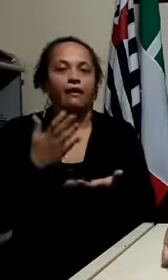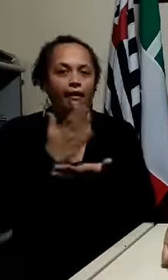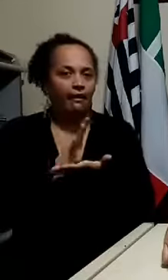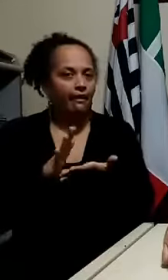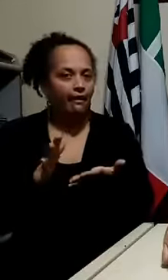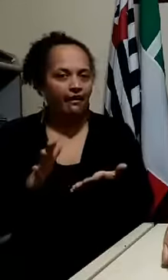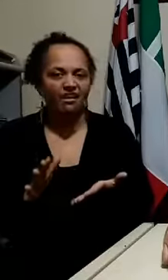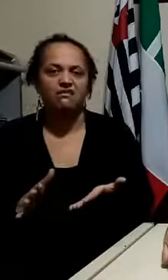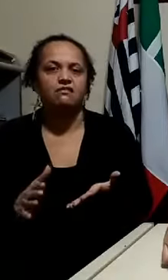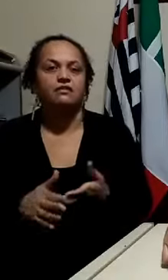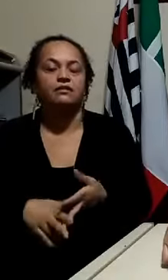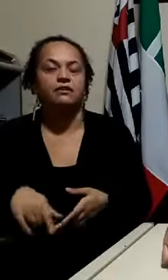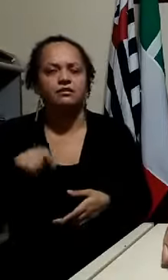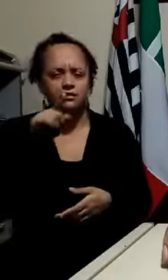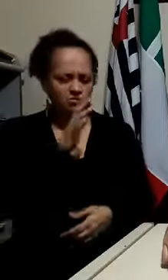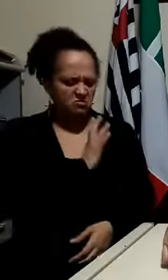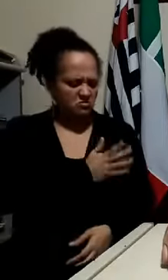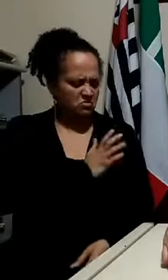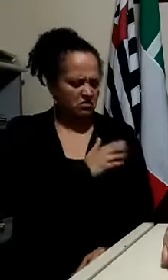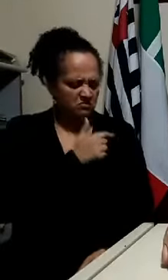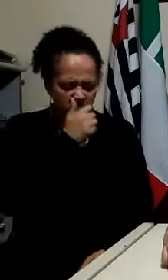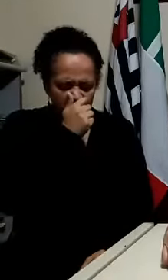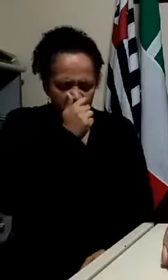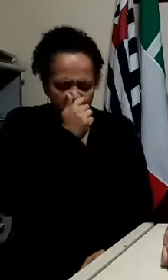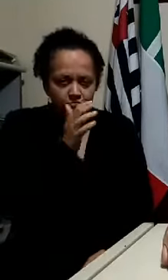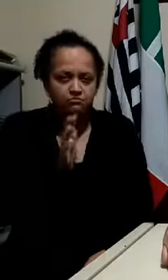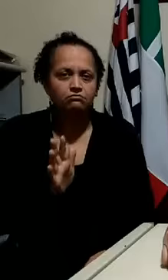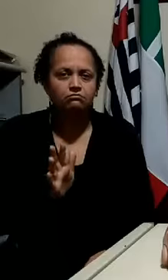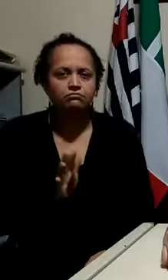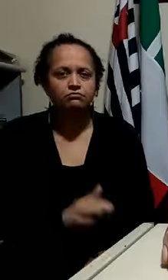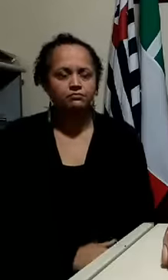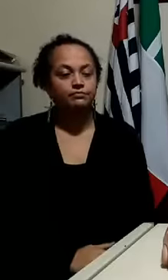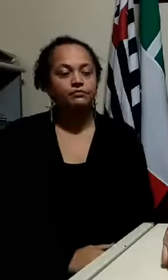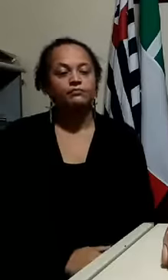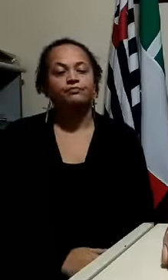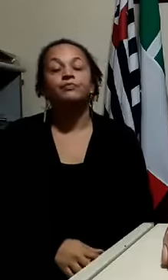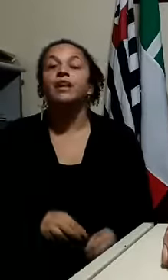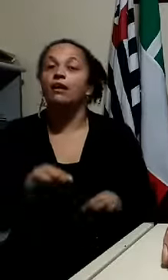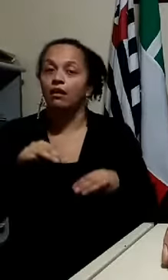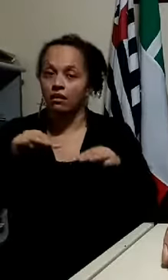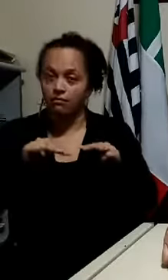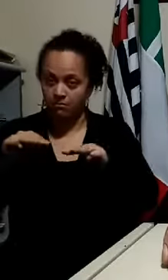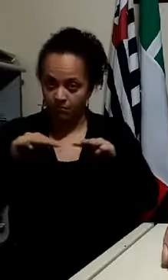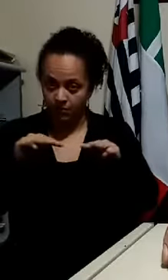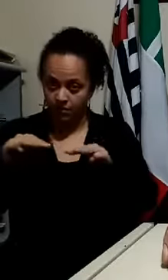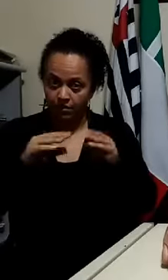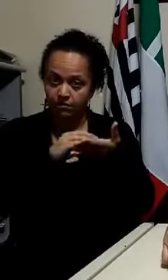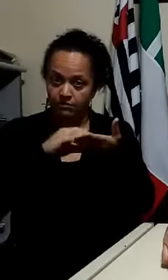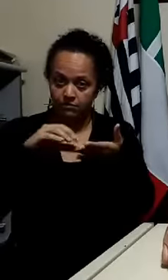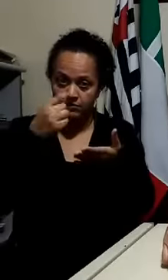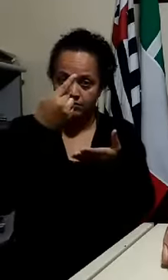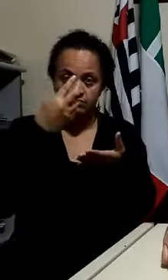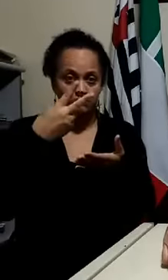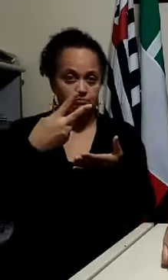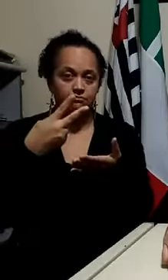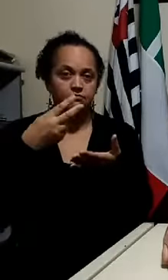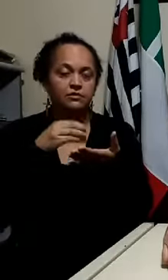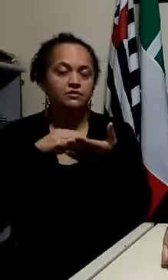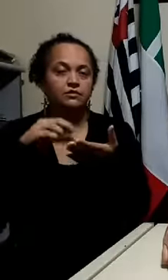todos os mandamentos está lá em Marcos 12, do 28 ao 34, né?